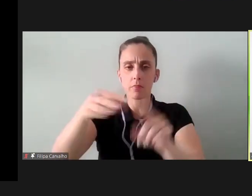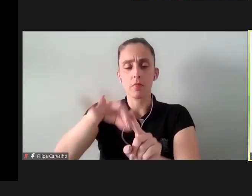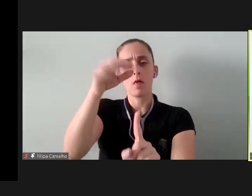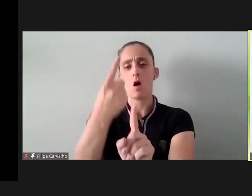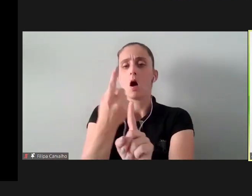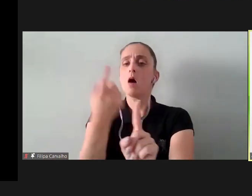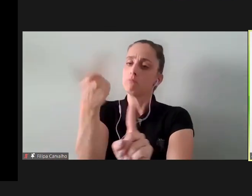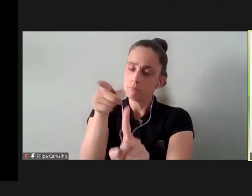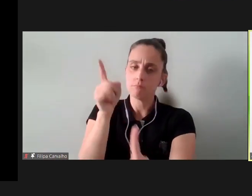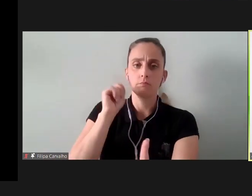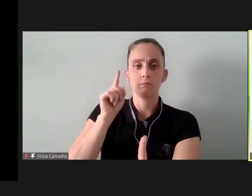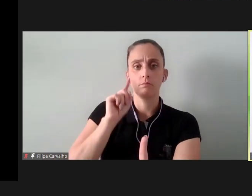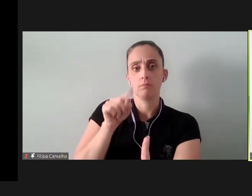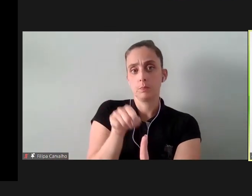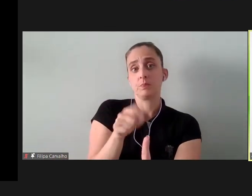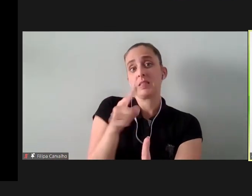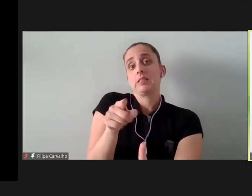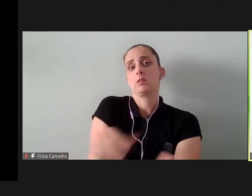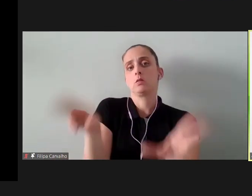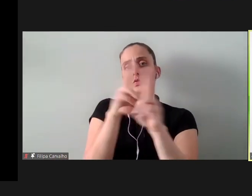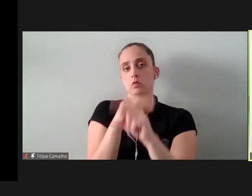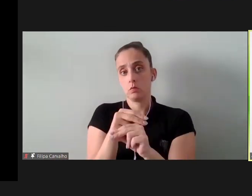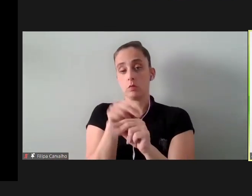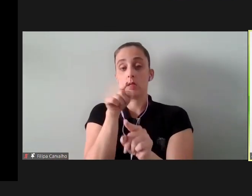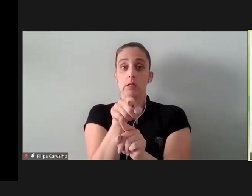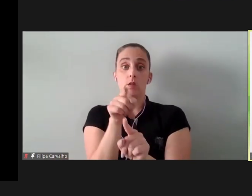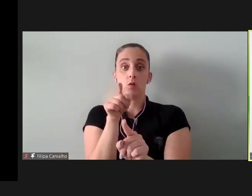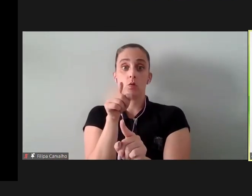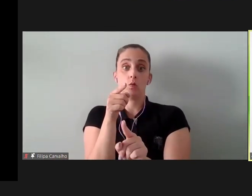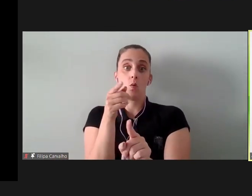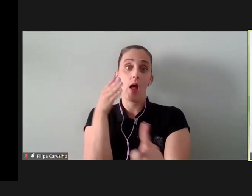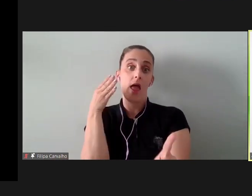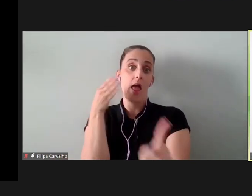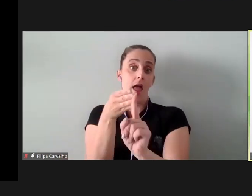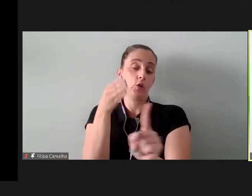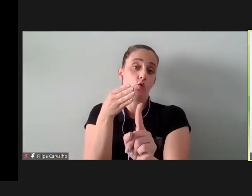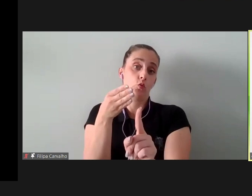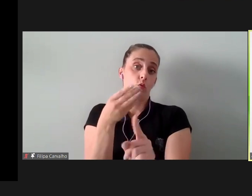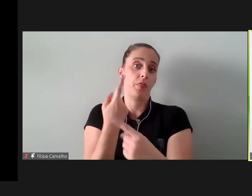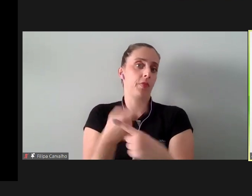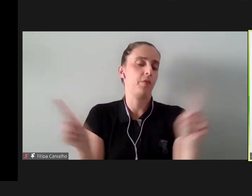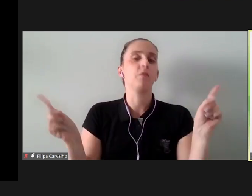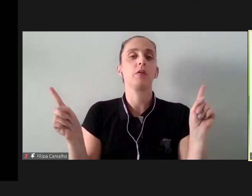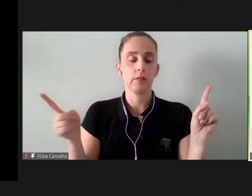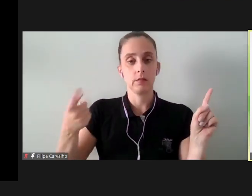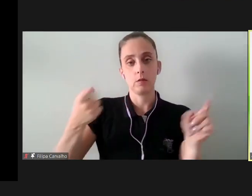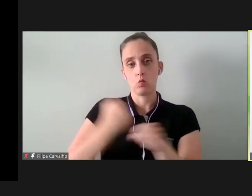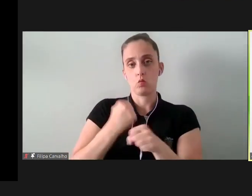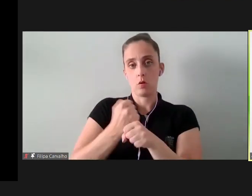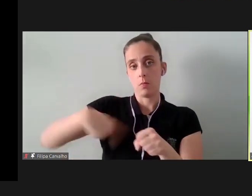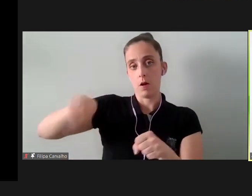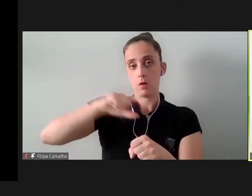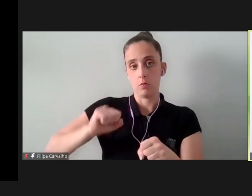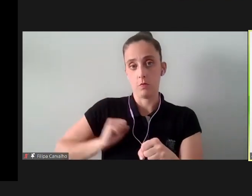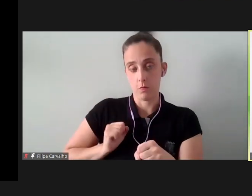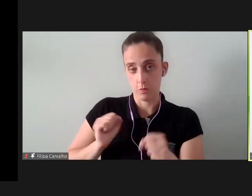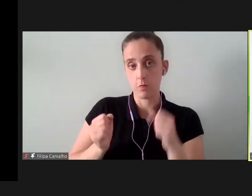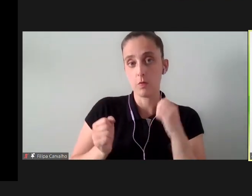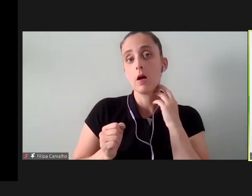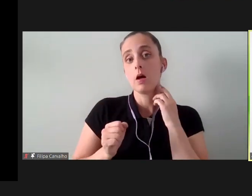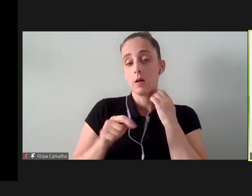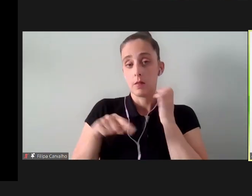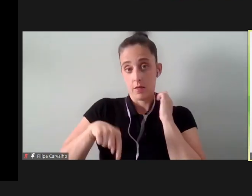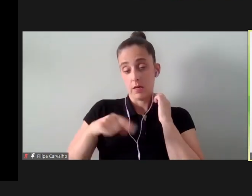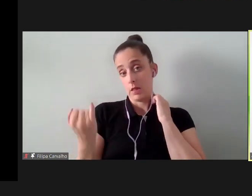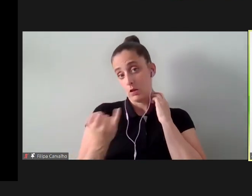Portanto, e este tem sido um eixo de diferenciação e um eixo de afirmação da centralidade da própria